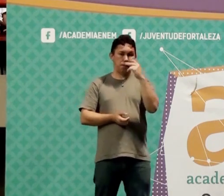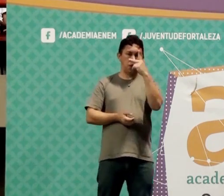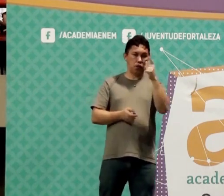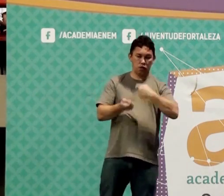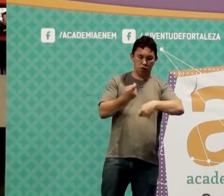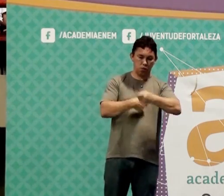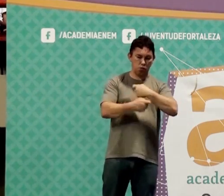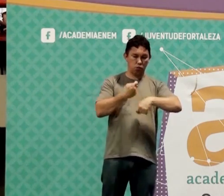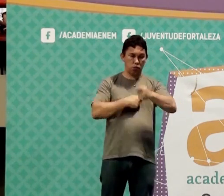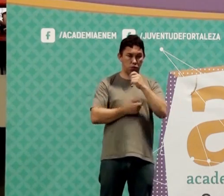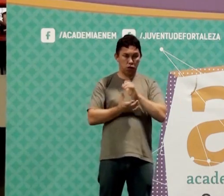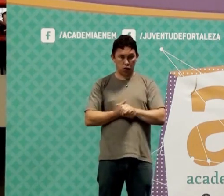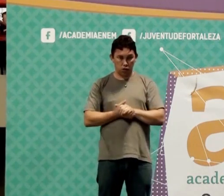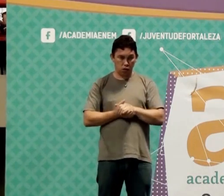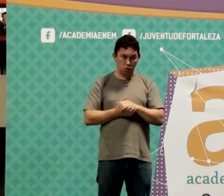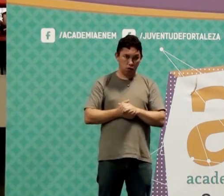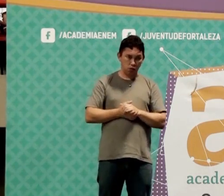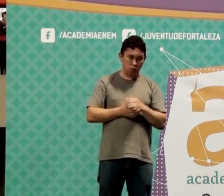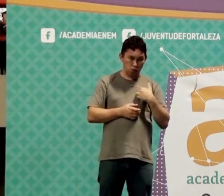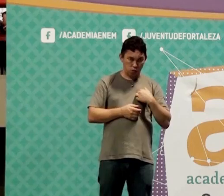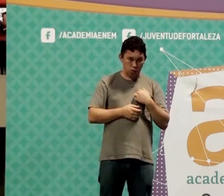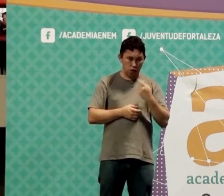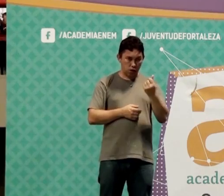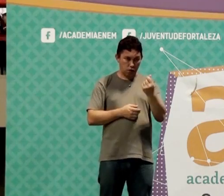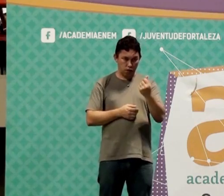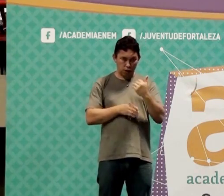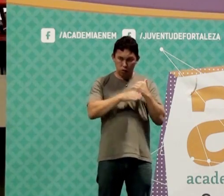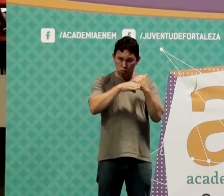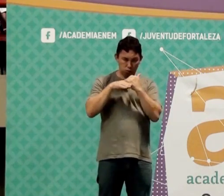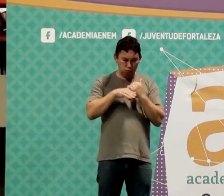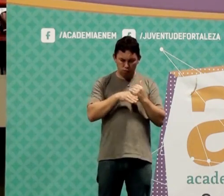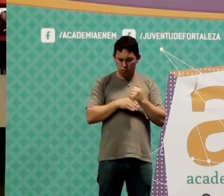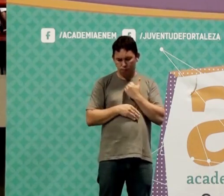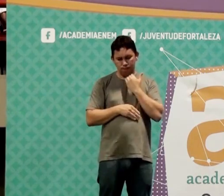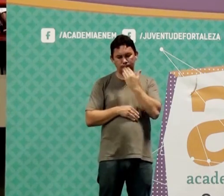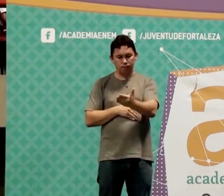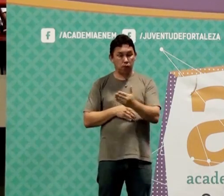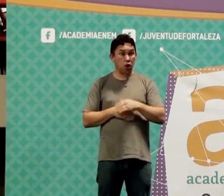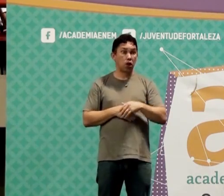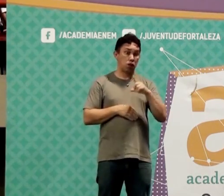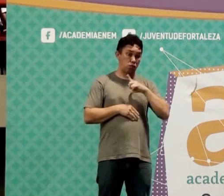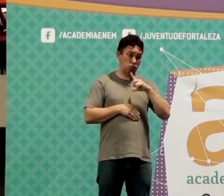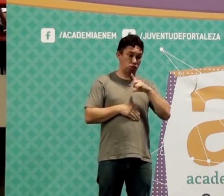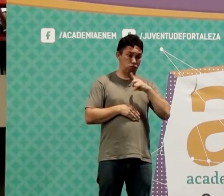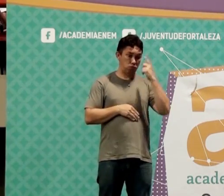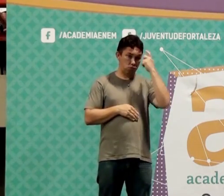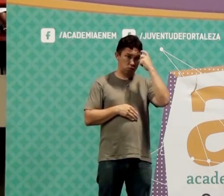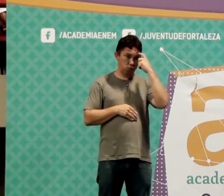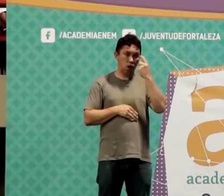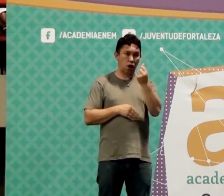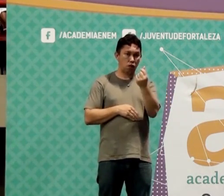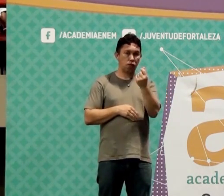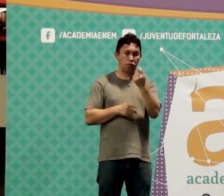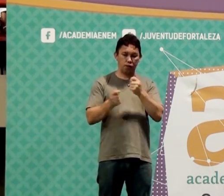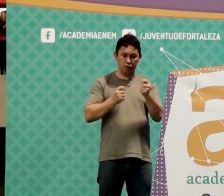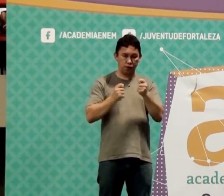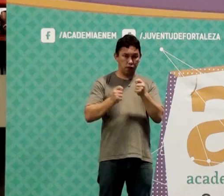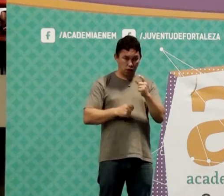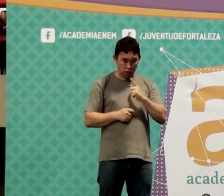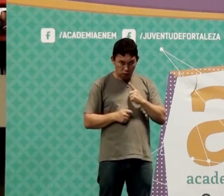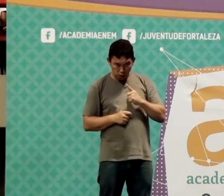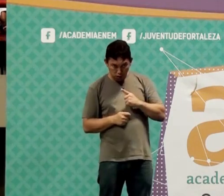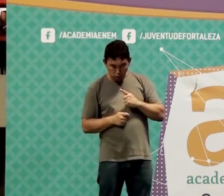a mentalidade das pessoas. Porque ela era a universidade, ela era o mosteiro, era o prédio presente em